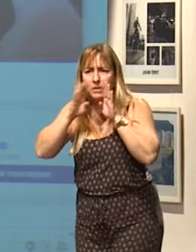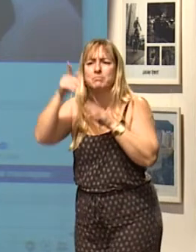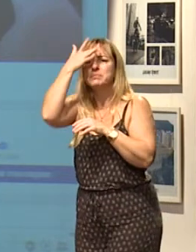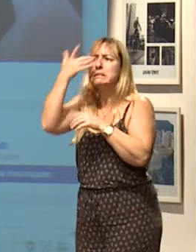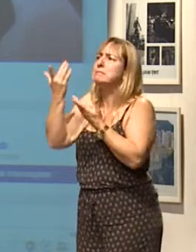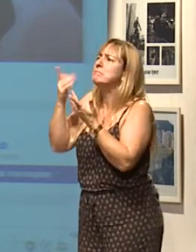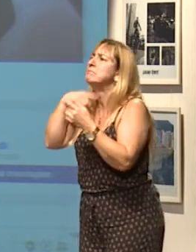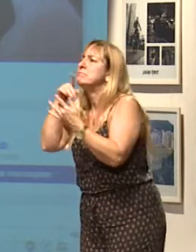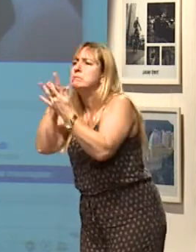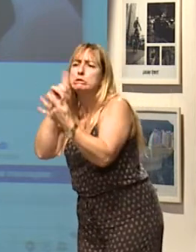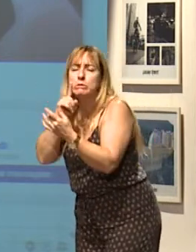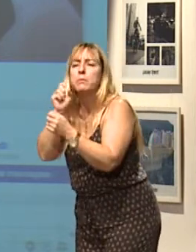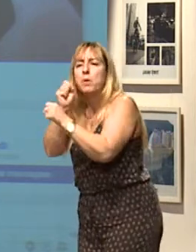Esse grupo no Facebook,